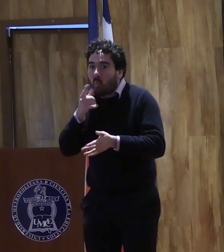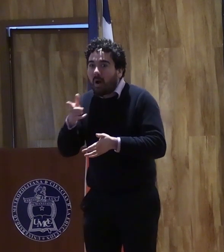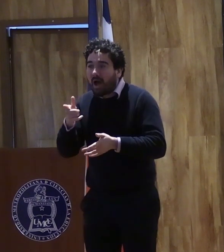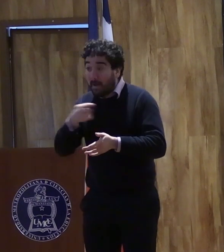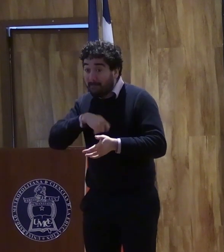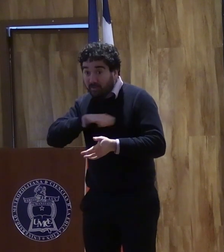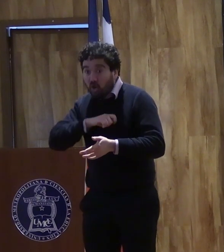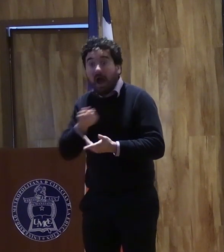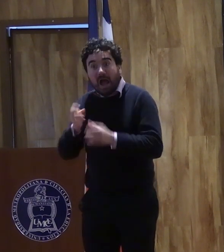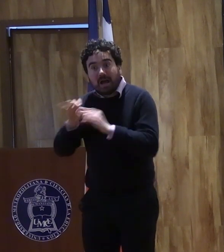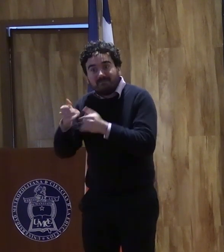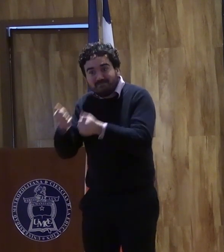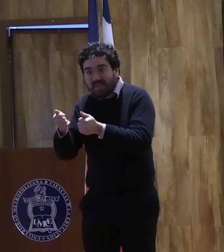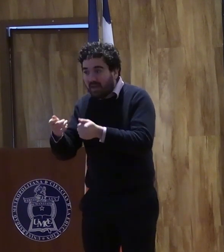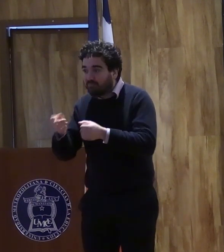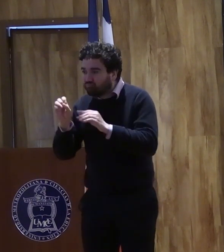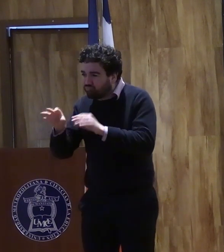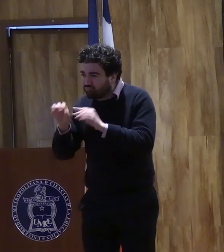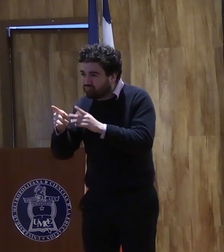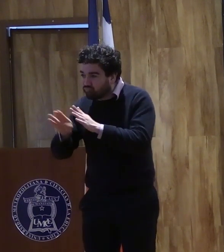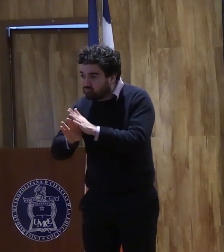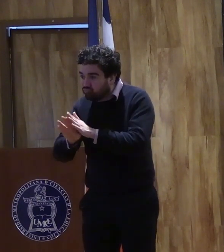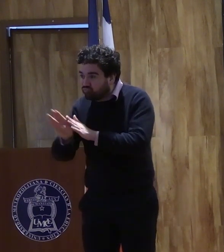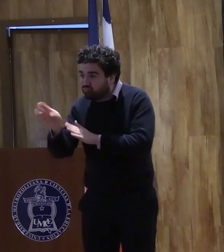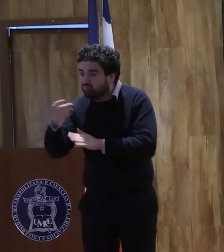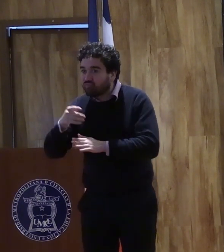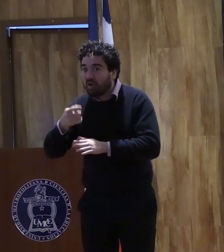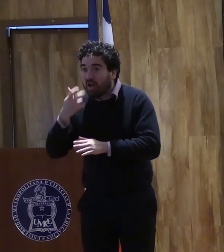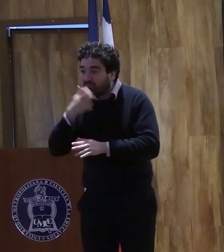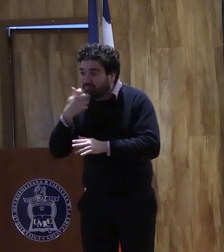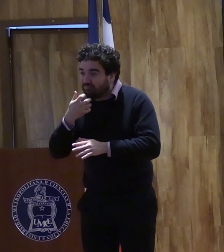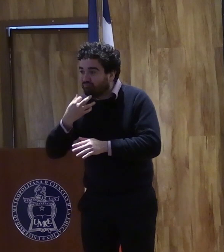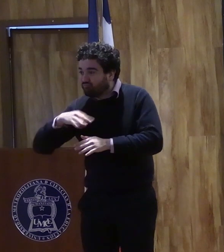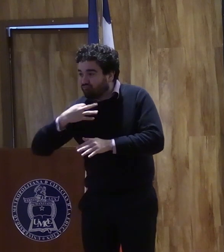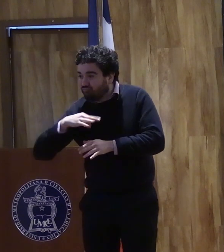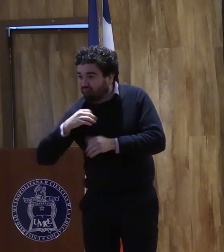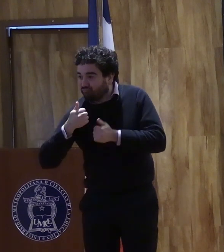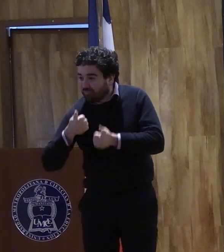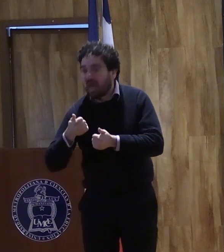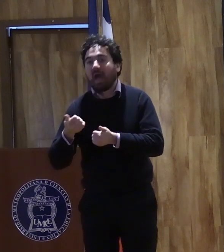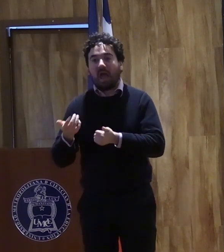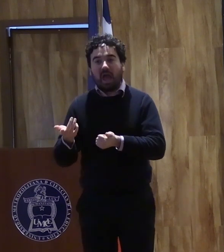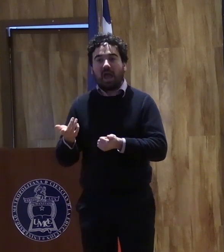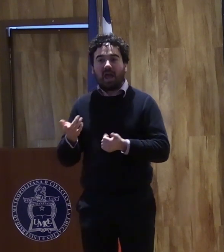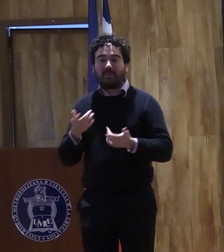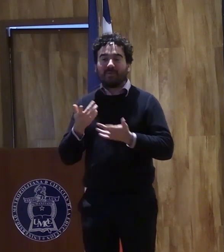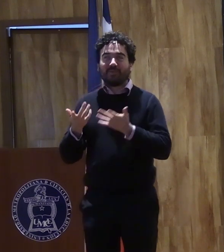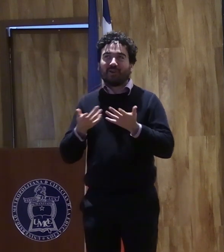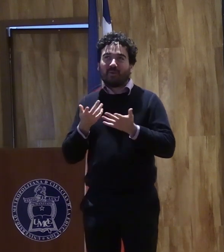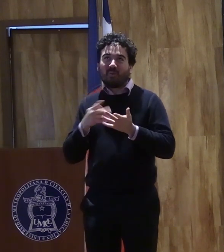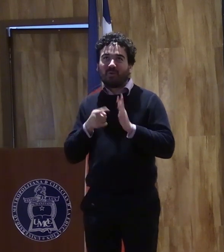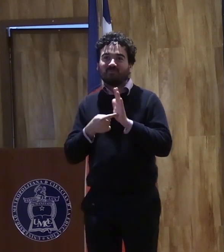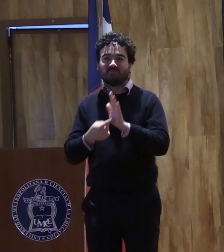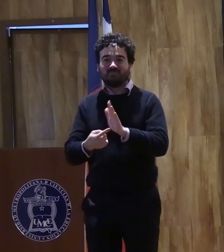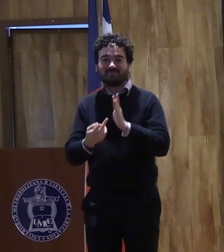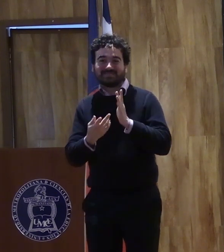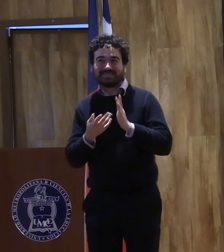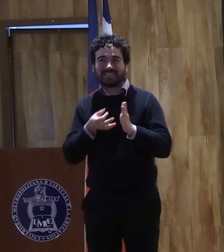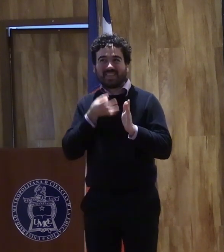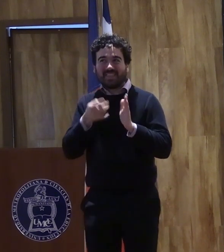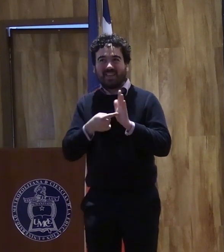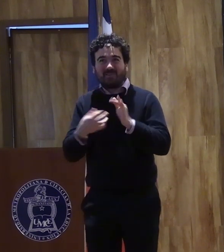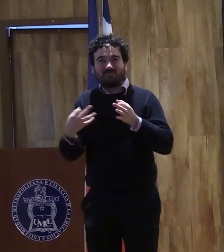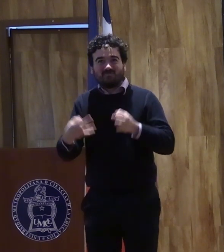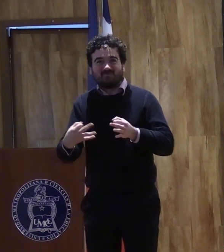Pero estamos, bueno, y la cuestión es la manera elegante de decir lo que ustedes están pensando, bueno, claro,